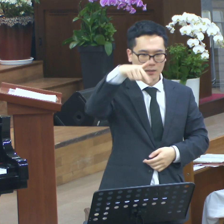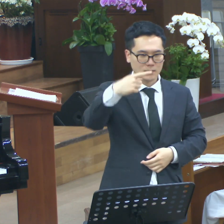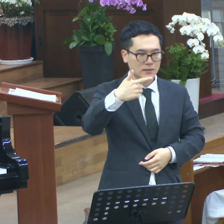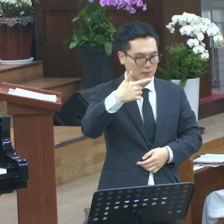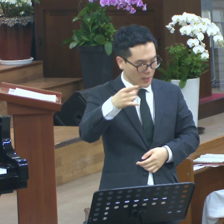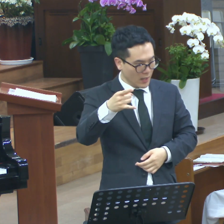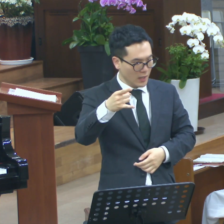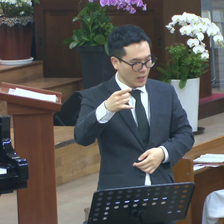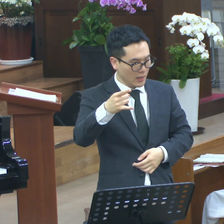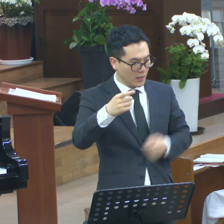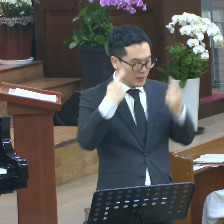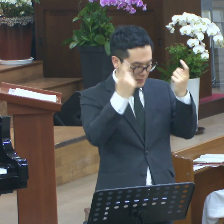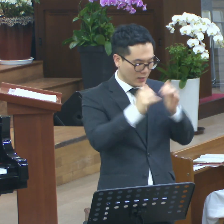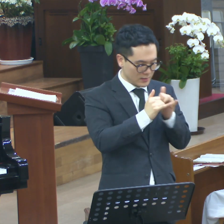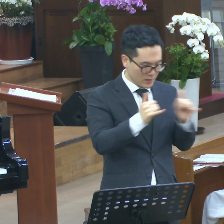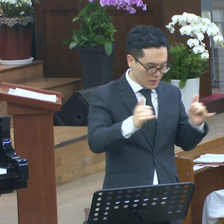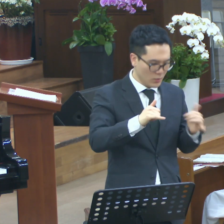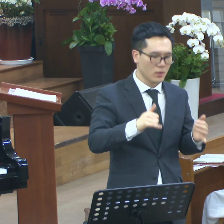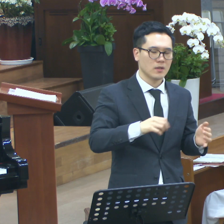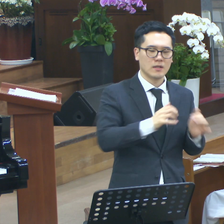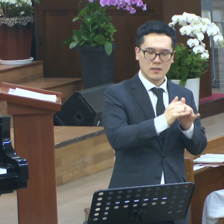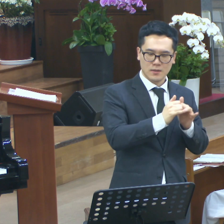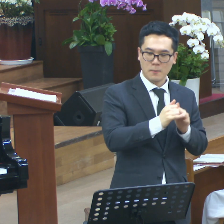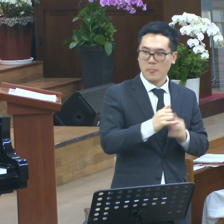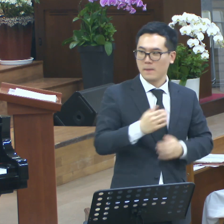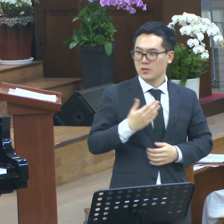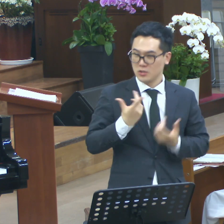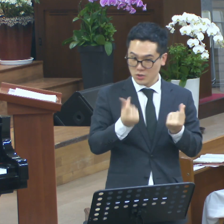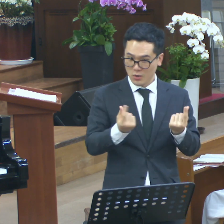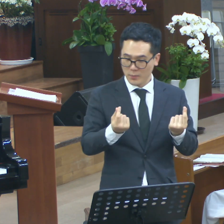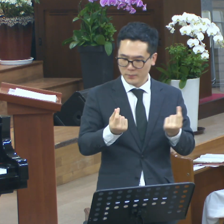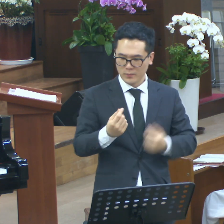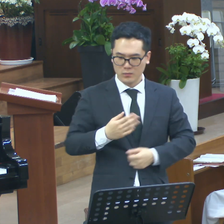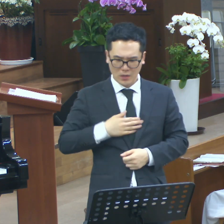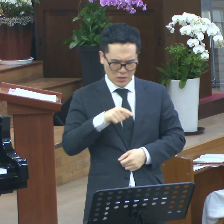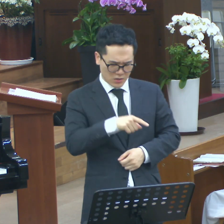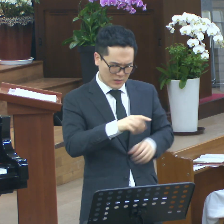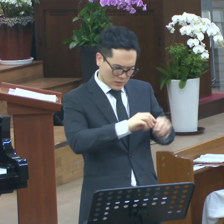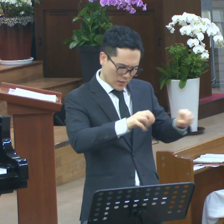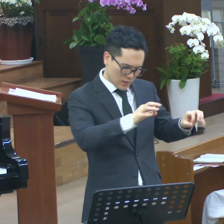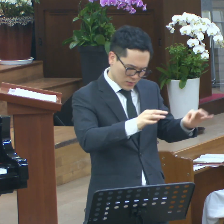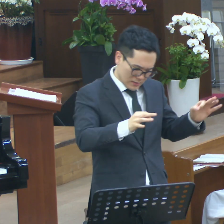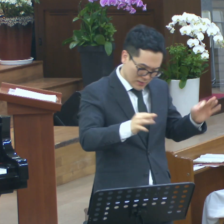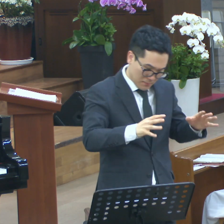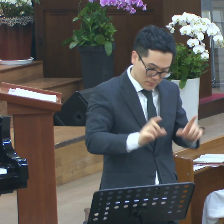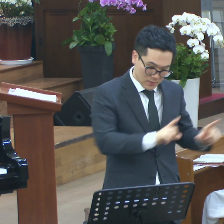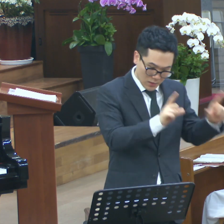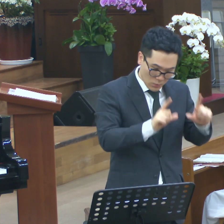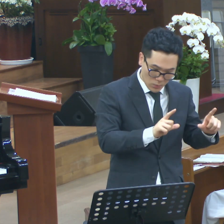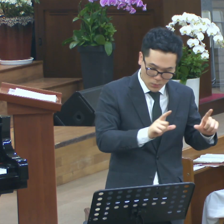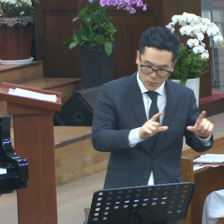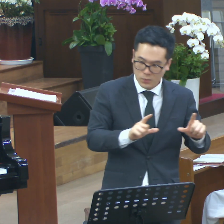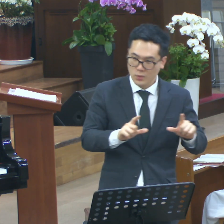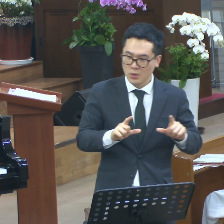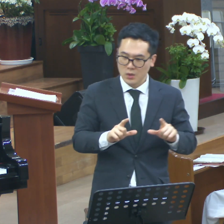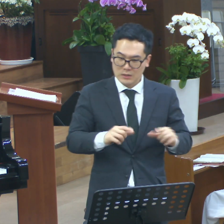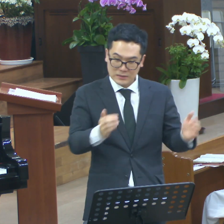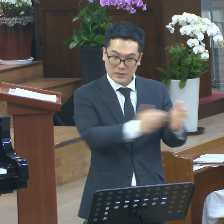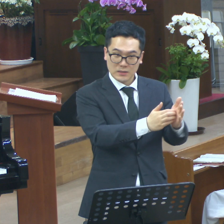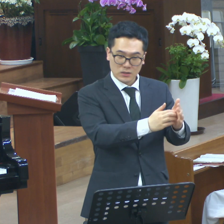기쁘지. 여기서 이제 조금 살고 내가 가고 나는 소멸되어 버린다는 생각을 한다면 그러면 하나님 말씀이